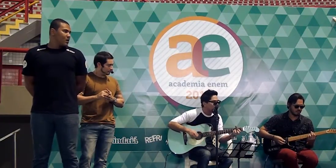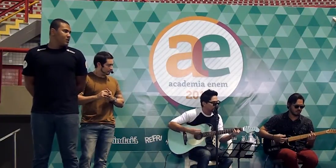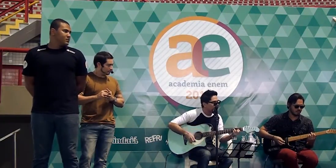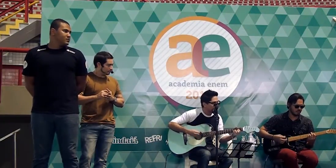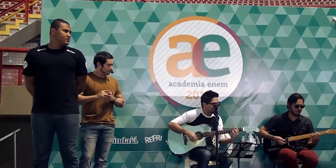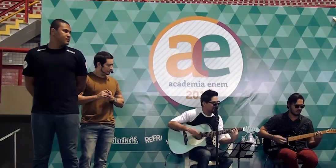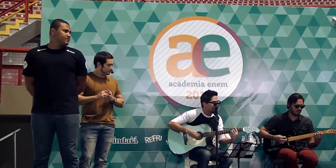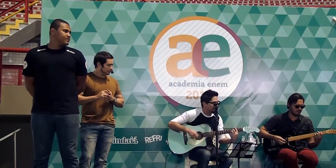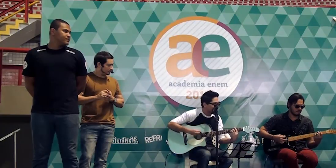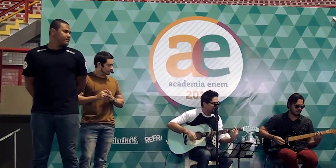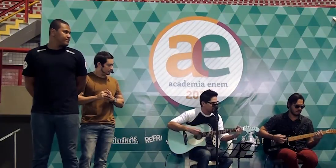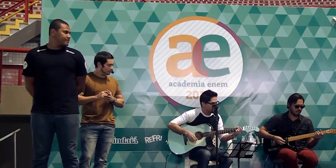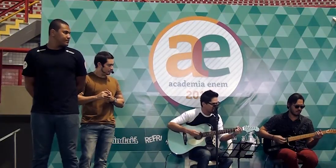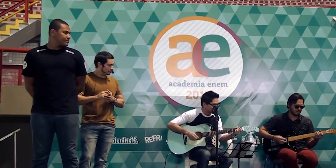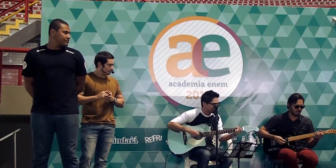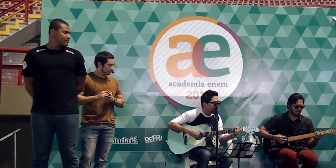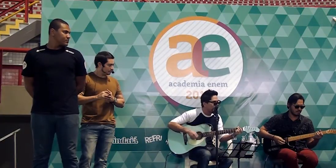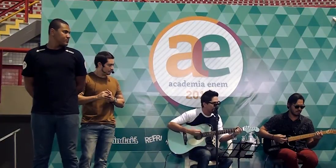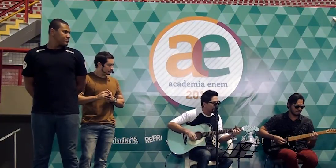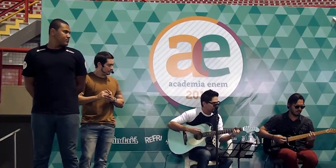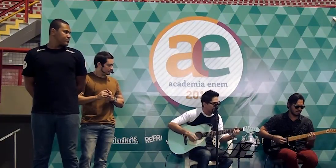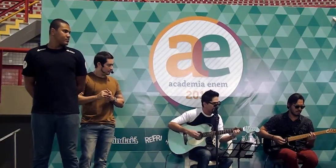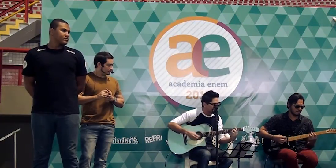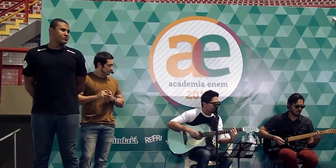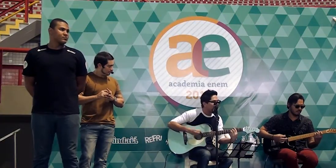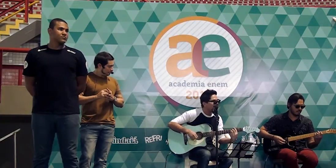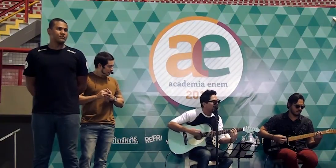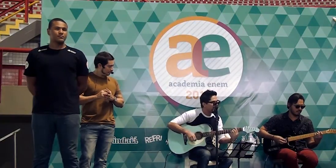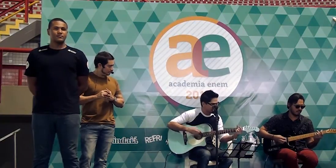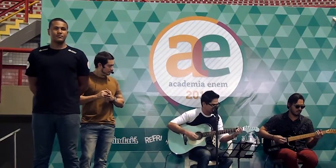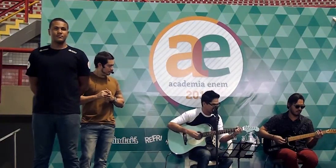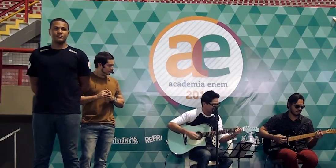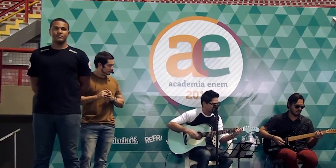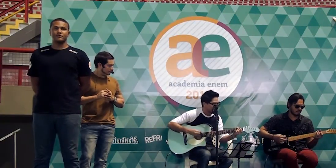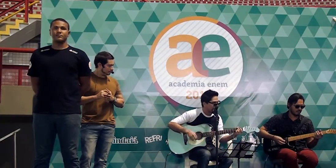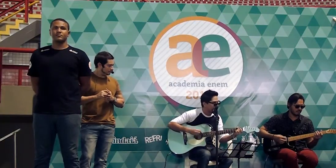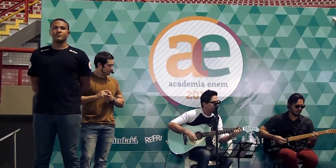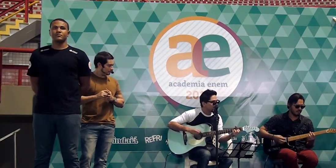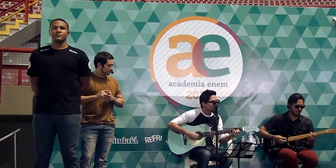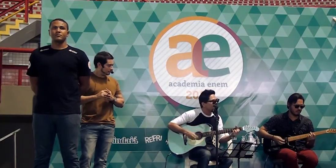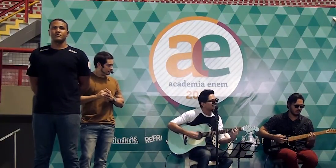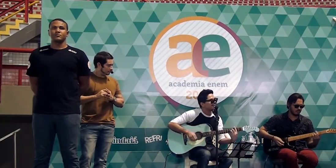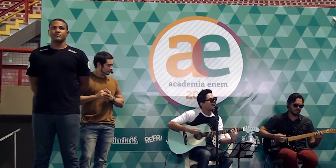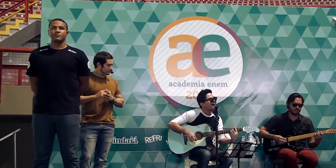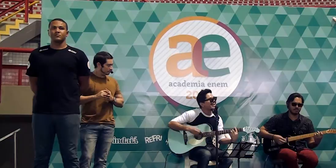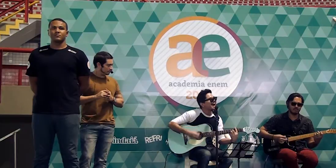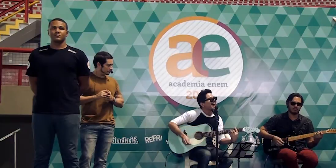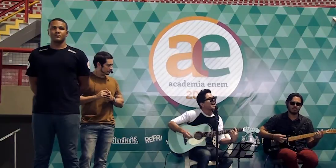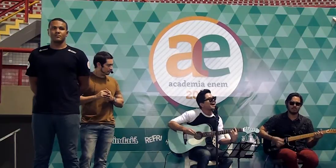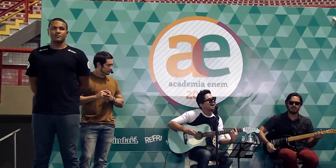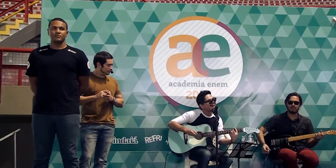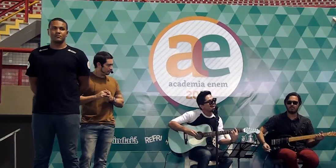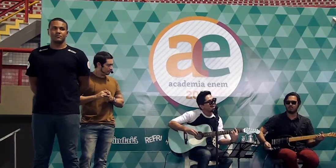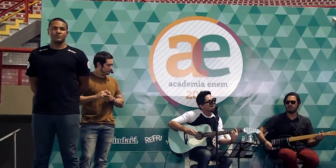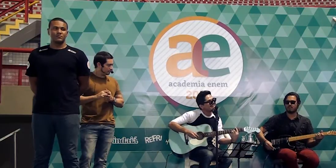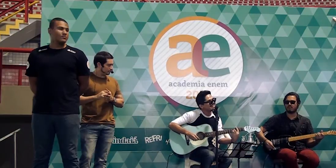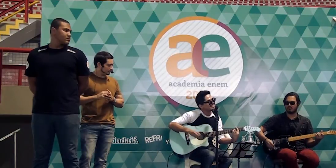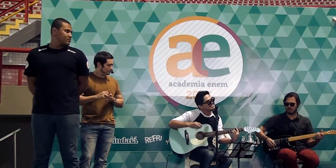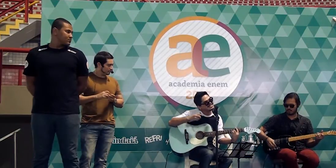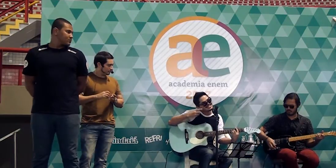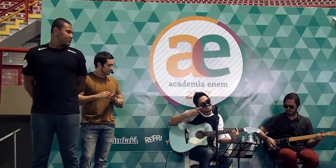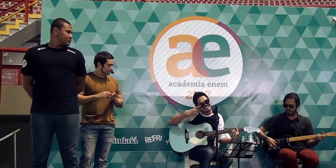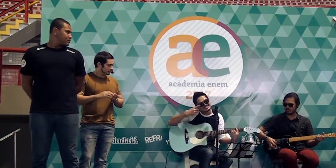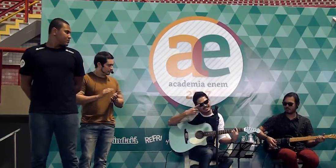geração Coca-Cola, geração Coca-Cola, geração Coca-Cola.